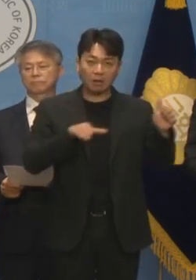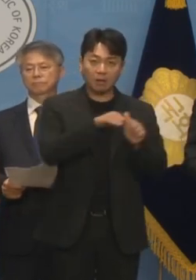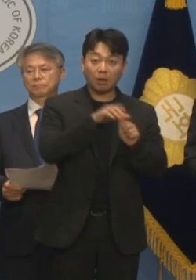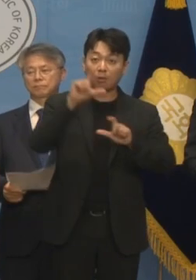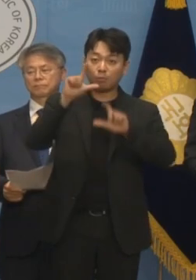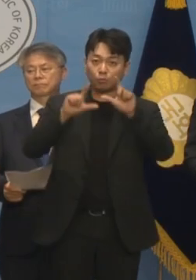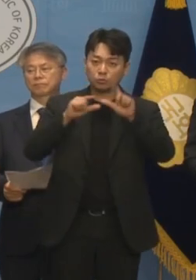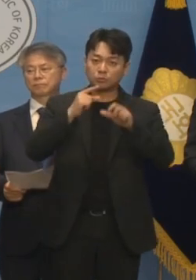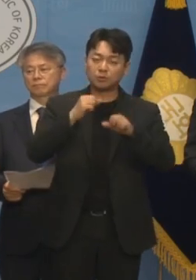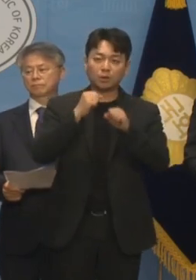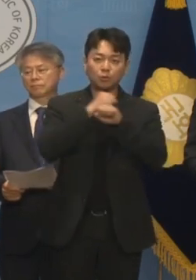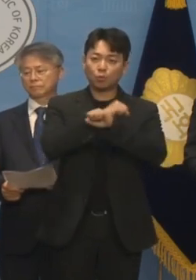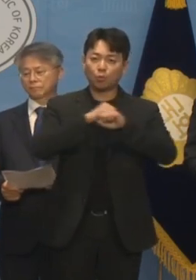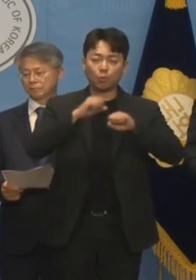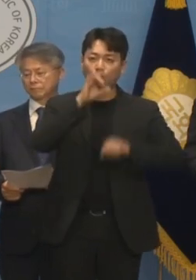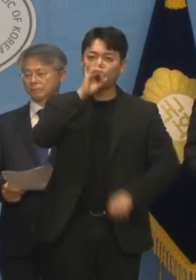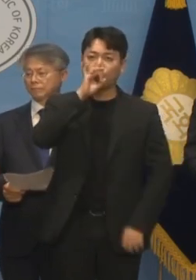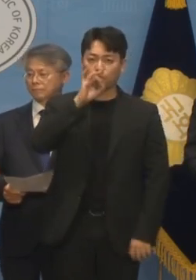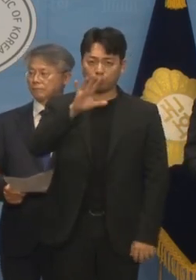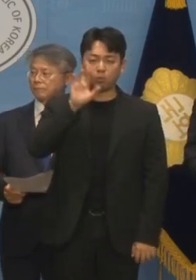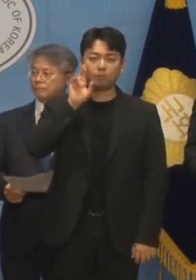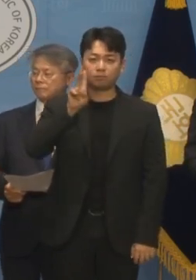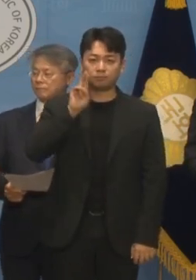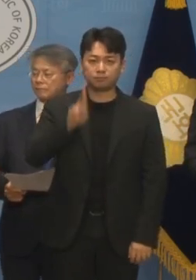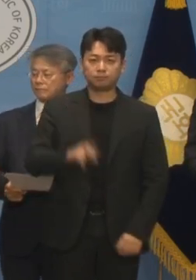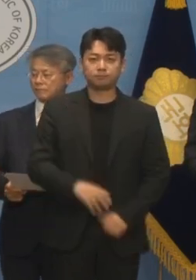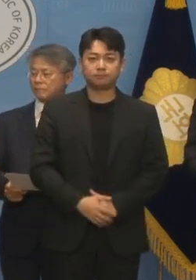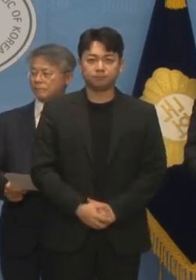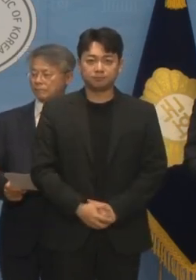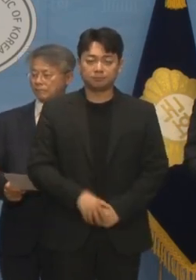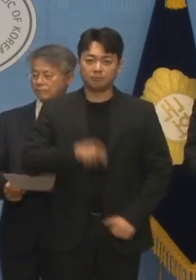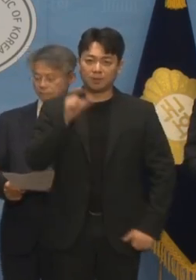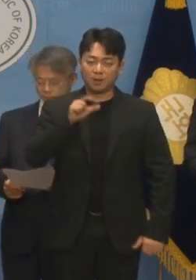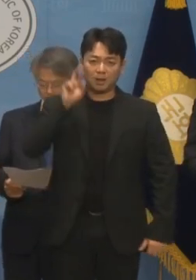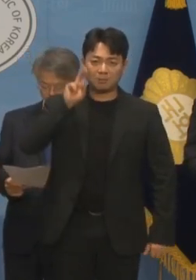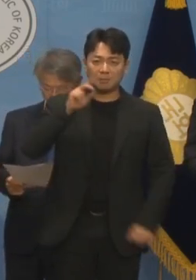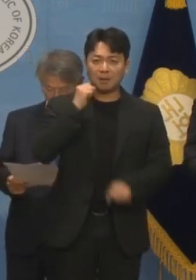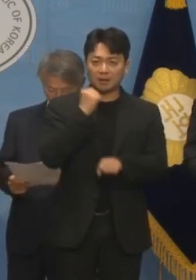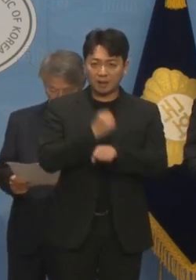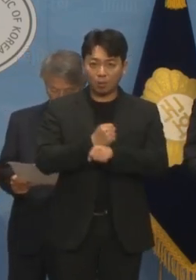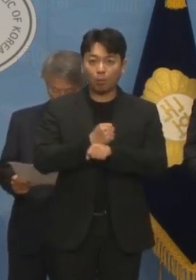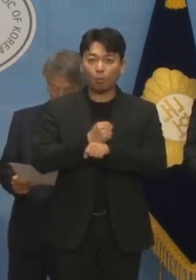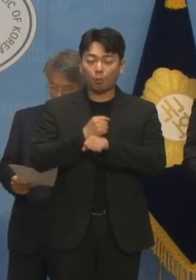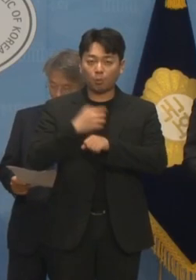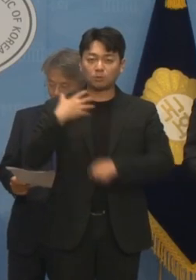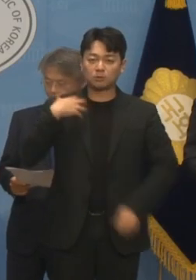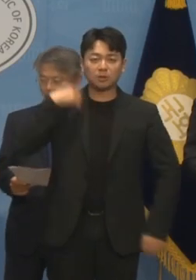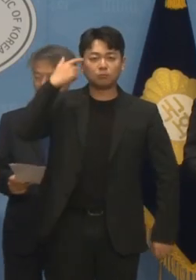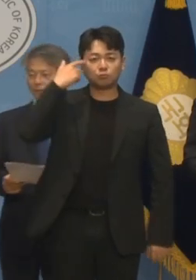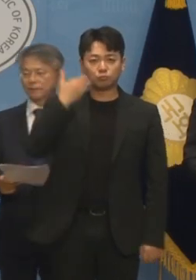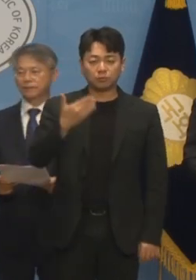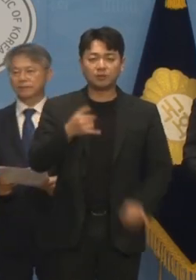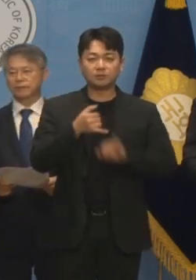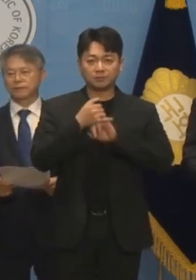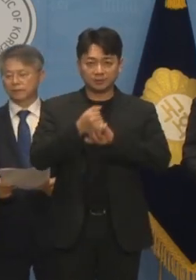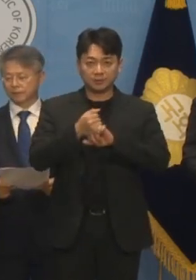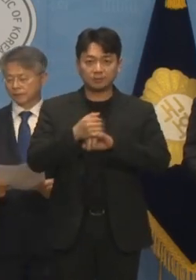용서받을 수 없음을 기억하시기 바랍니다 강력하게 규탄하고 엄중하게 책임을 묻겠습니다